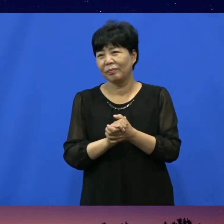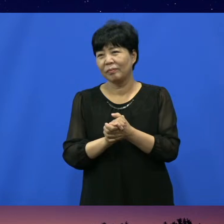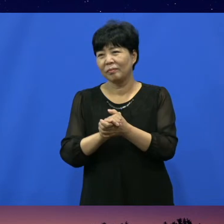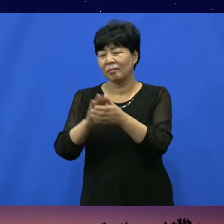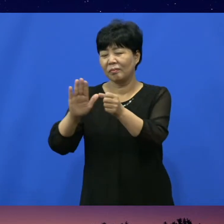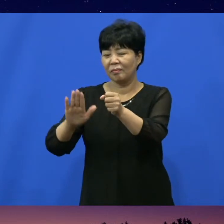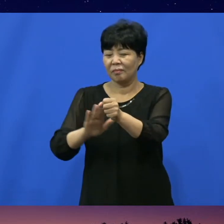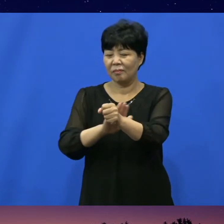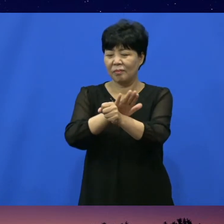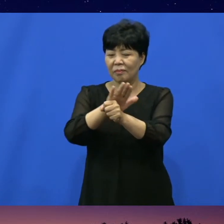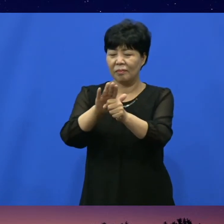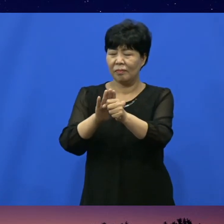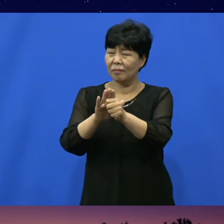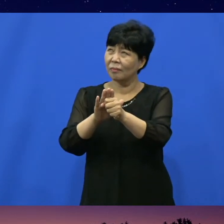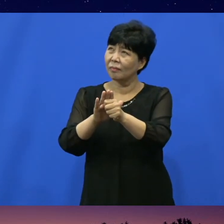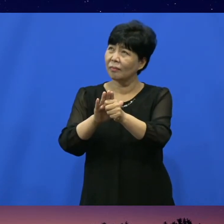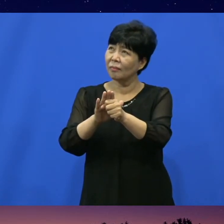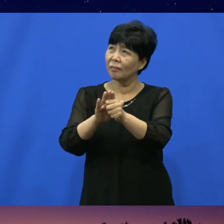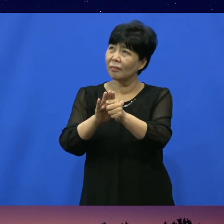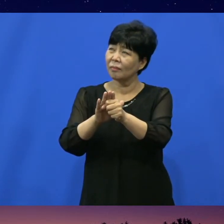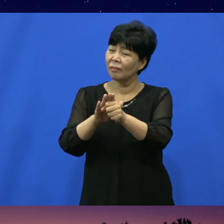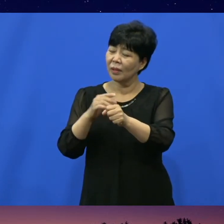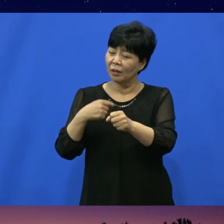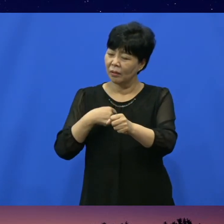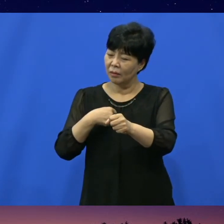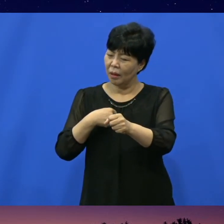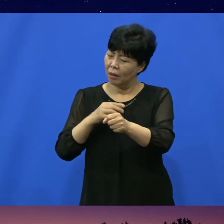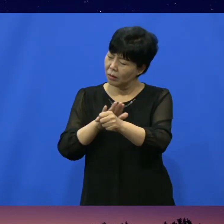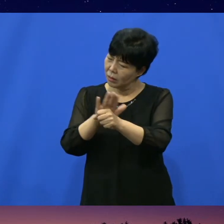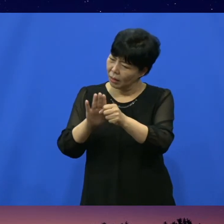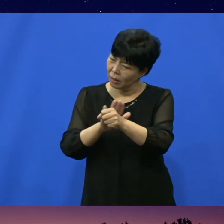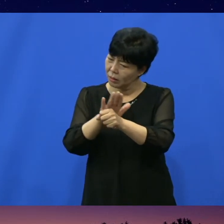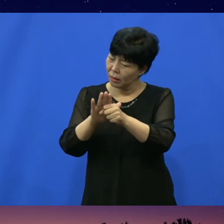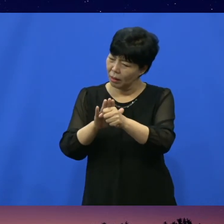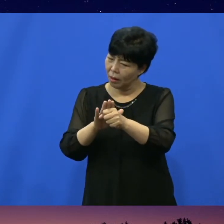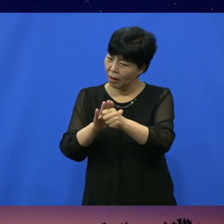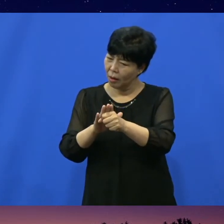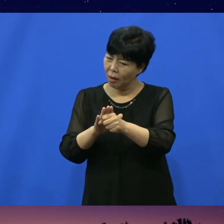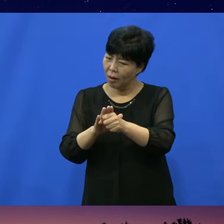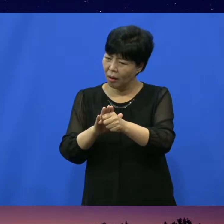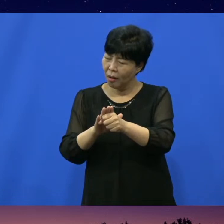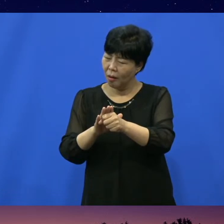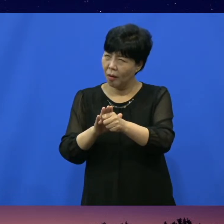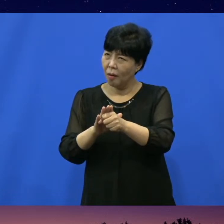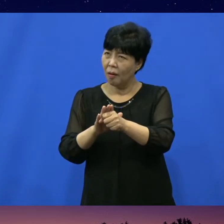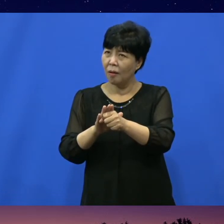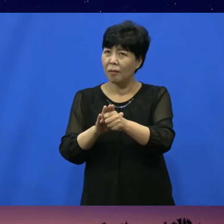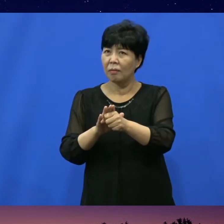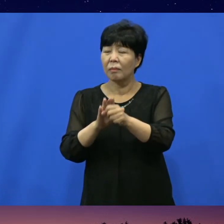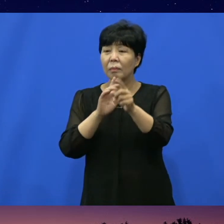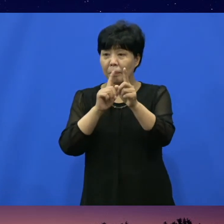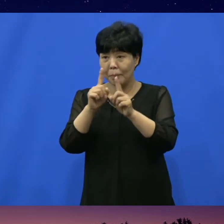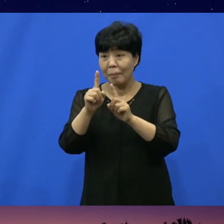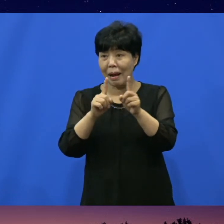사랑하신다는, 하나님이 나를 사랑한다는 말은 골백 번도 교회를 다니면서 들었지만 이걸 교리로만 받아들이면 안